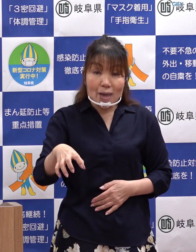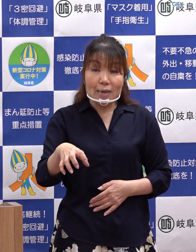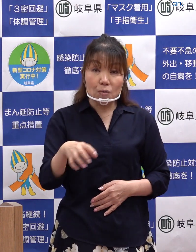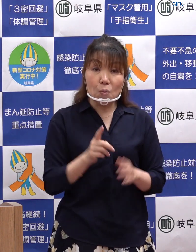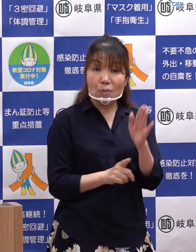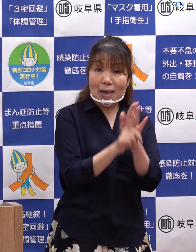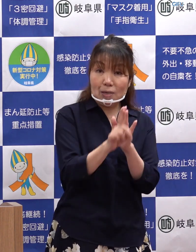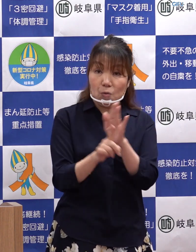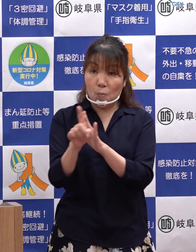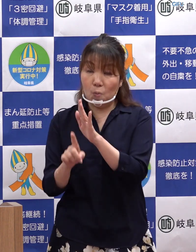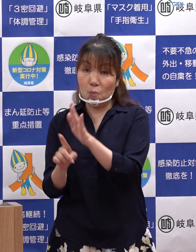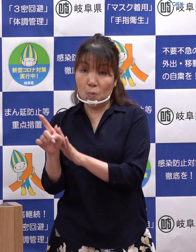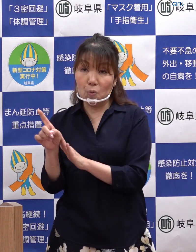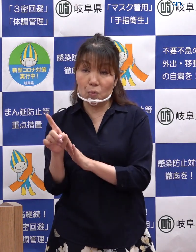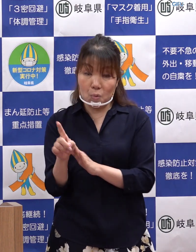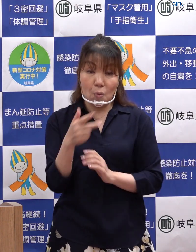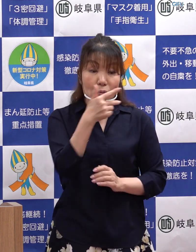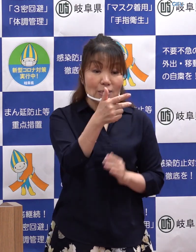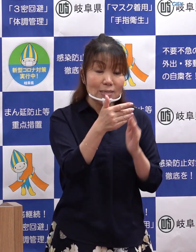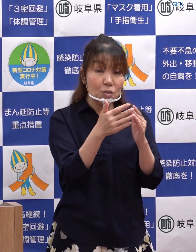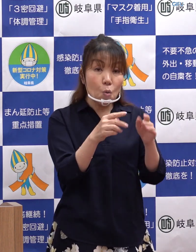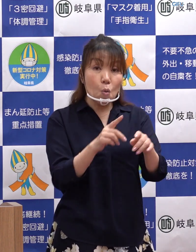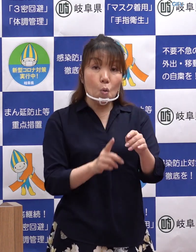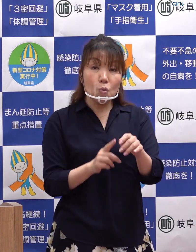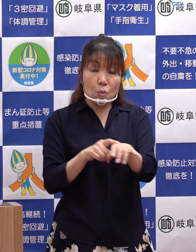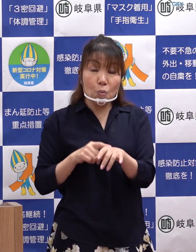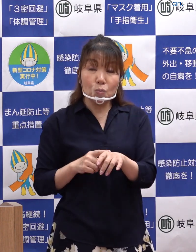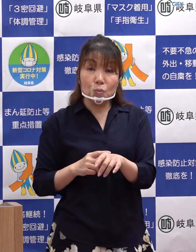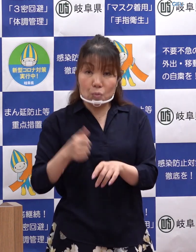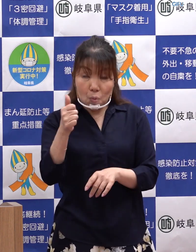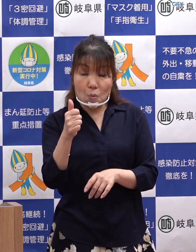そして、市町村長さん方とも、